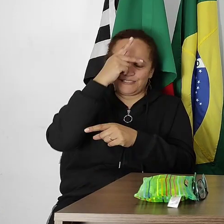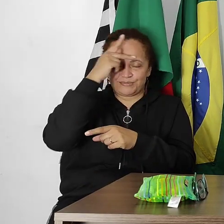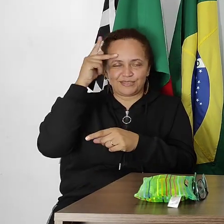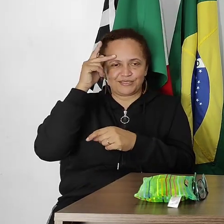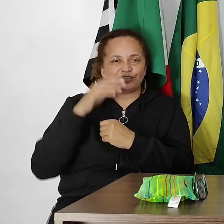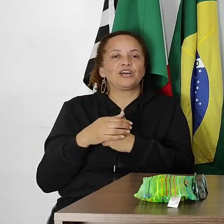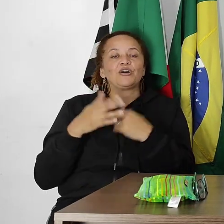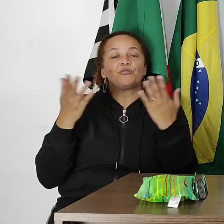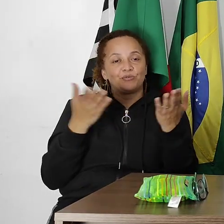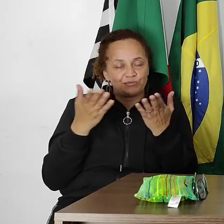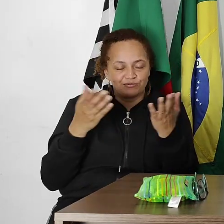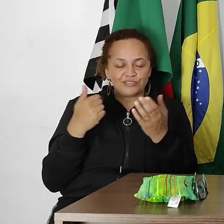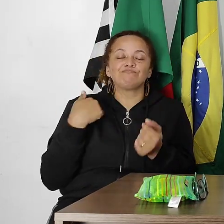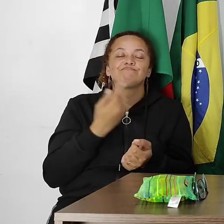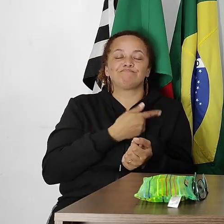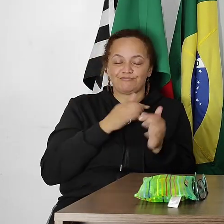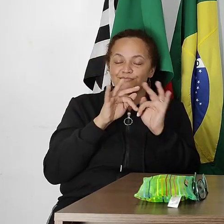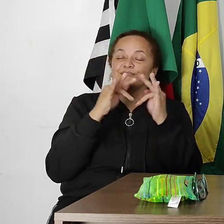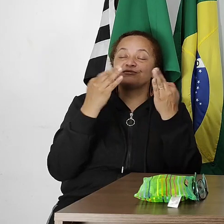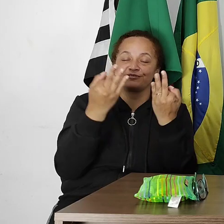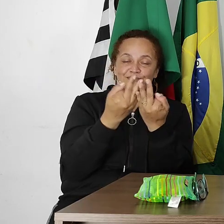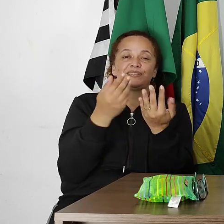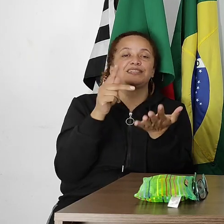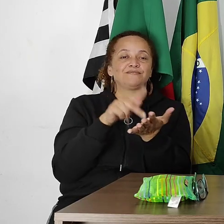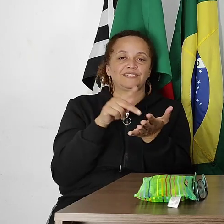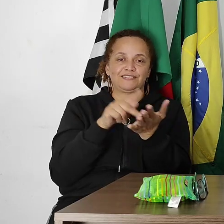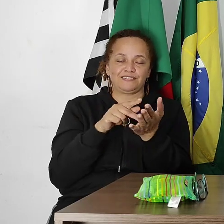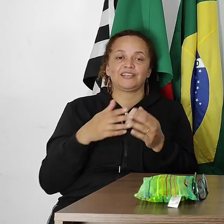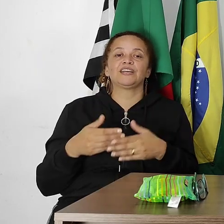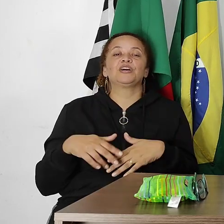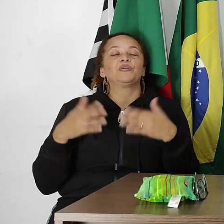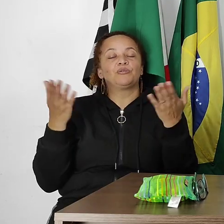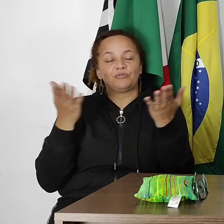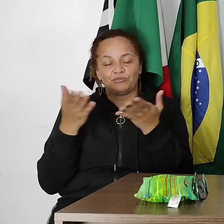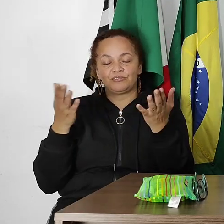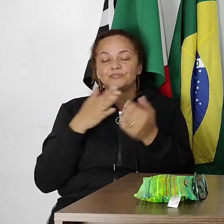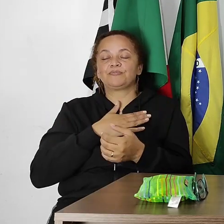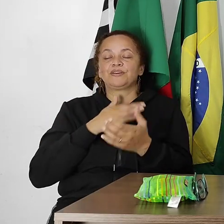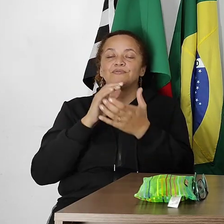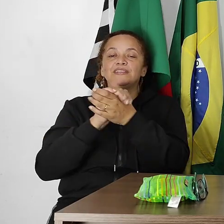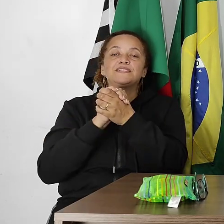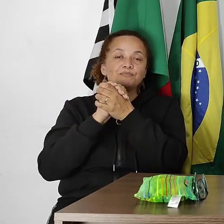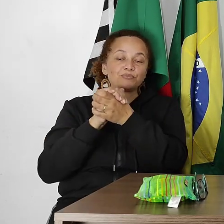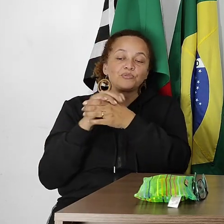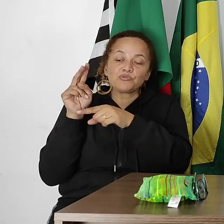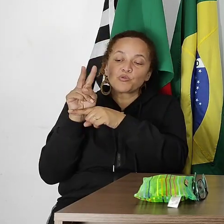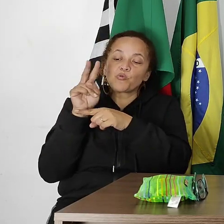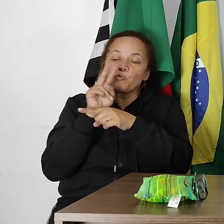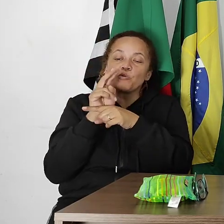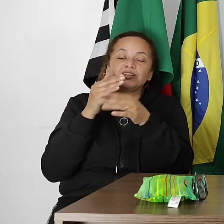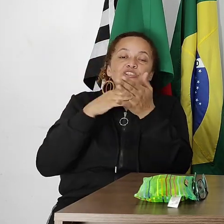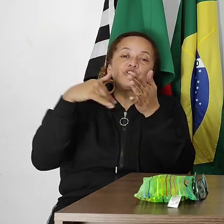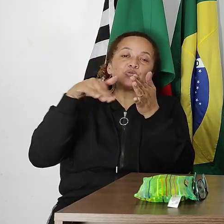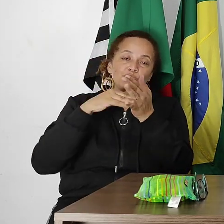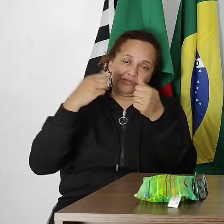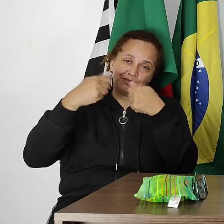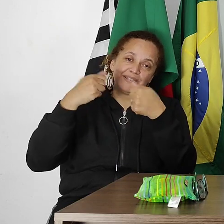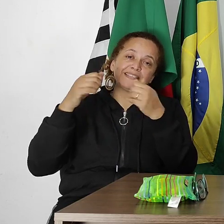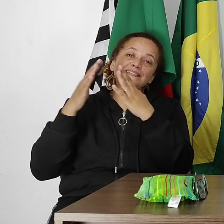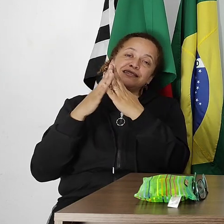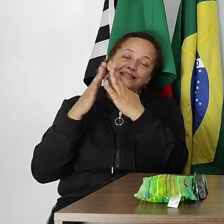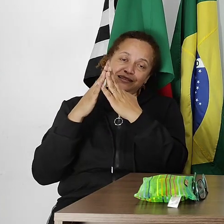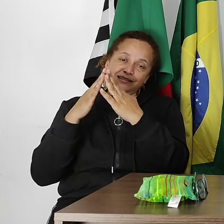de verdade. Hoje o meu marido é o provedor do meu lar. Hoje o meu marido é o pai que eu